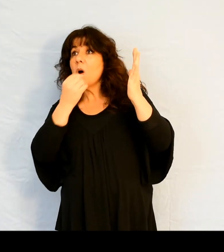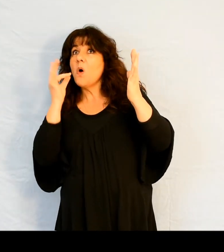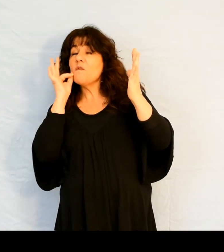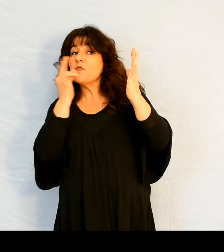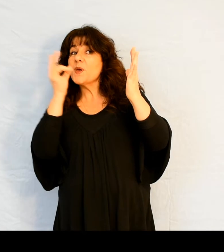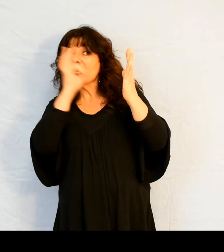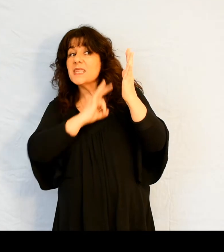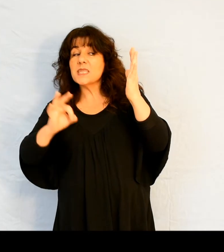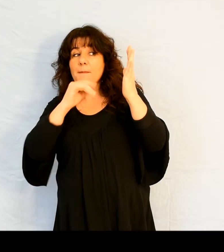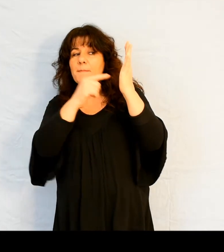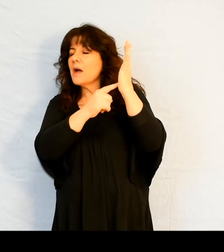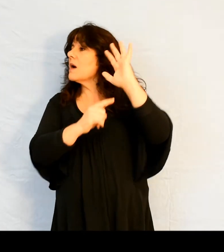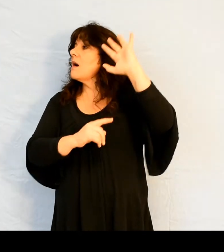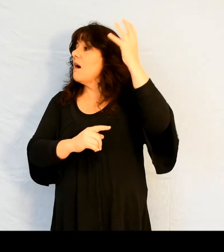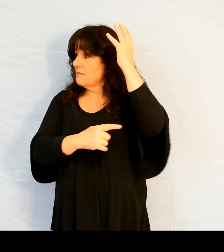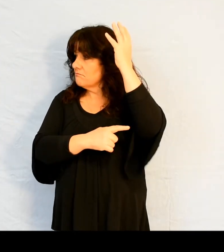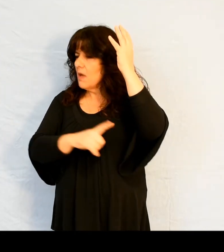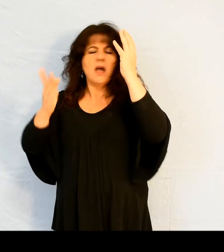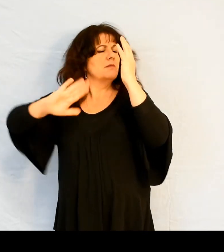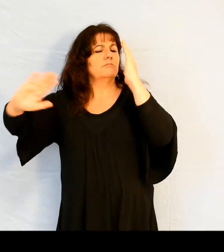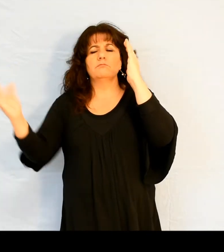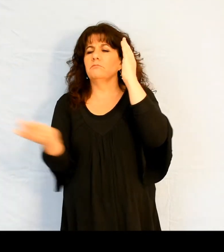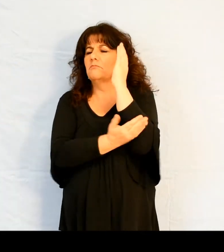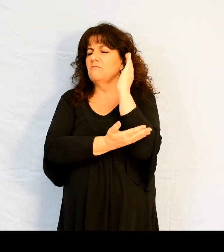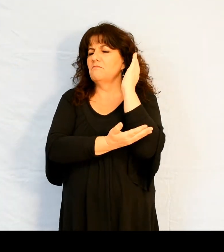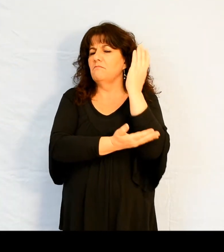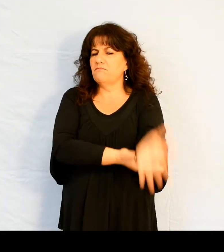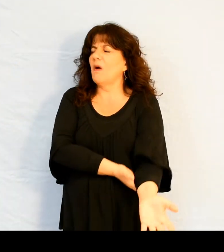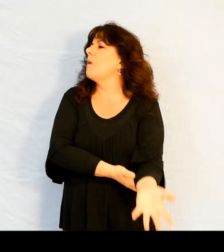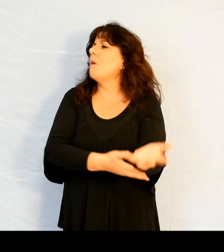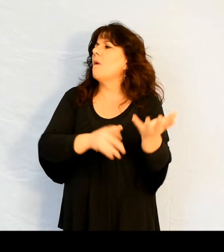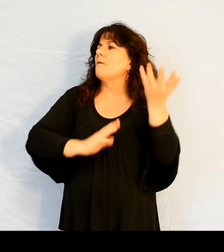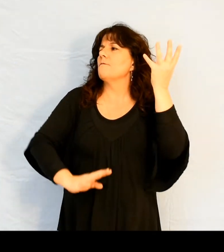va être coupé et jeté au feu.